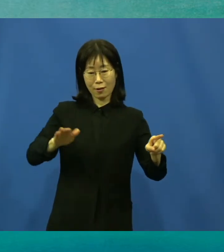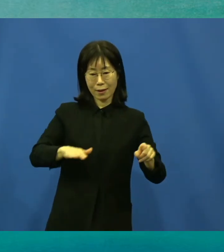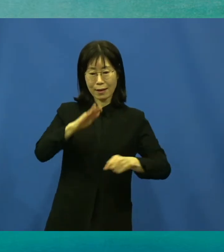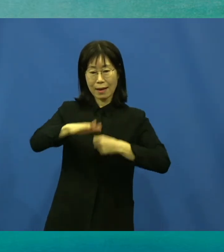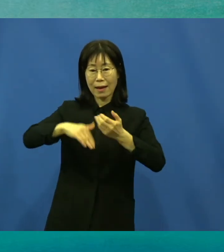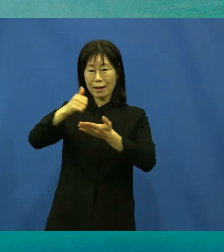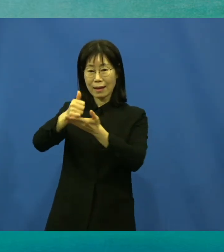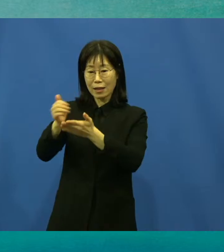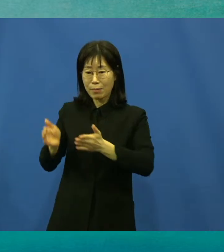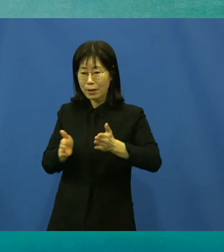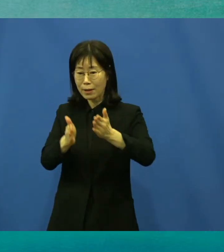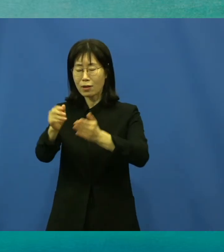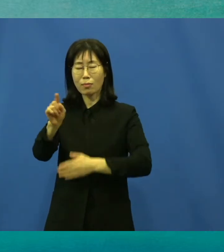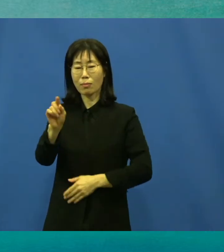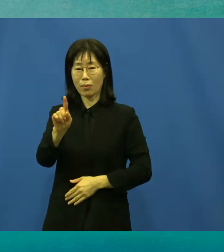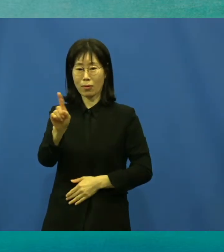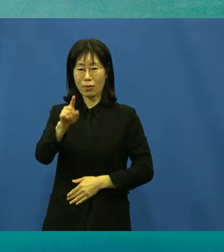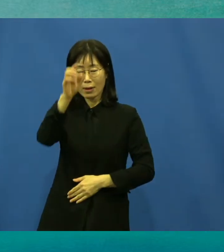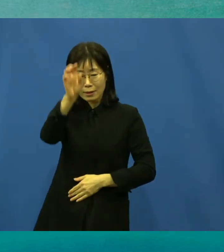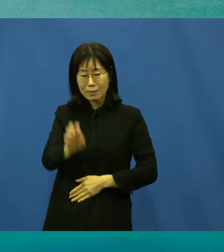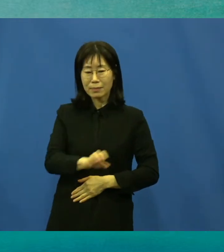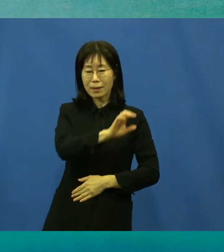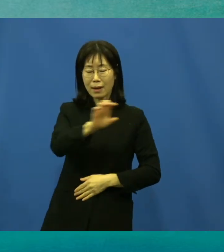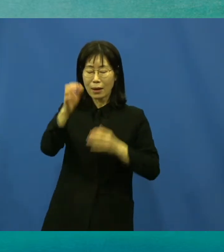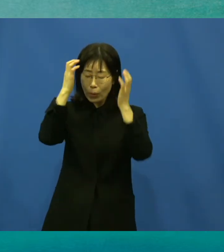길을 결코 걸어갈 수가 없습니다.